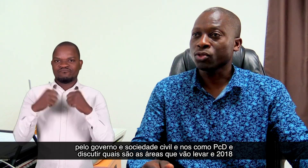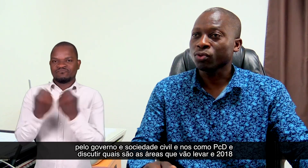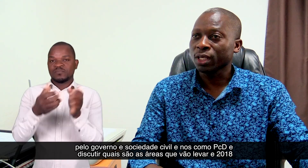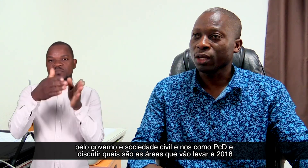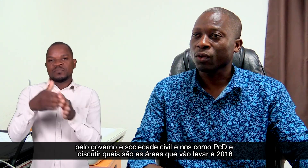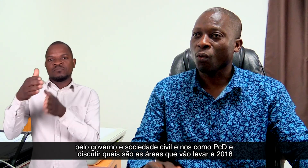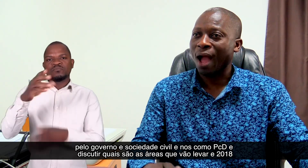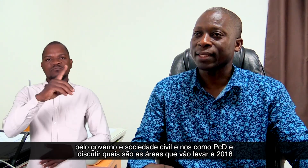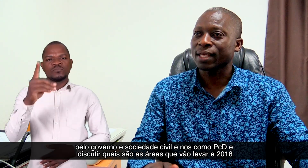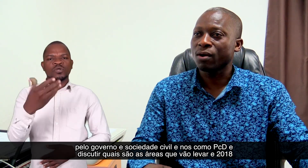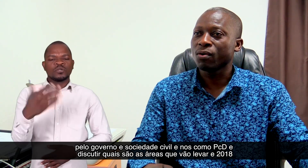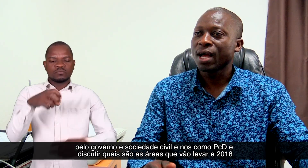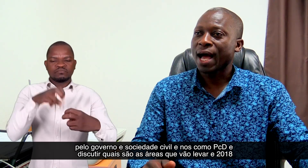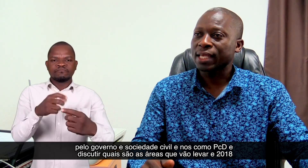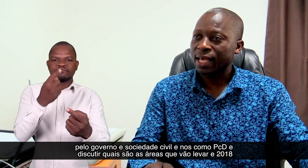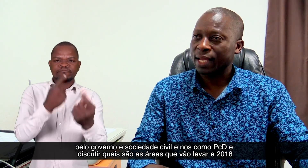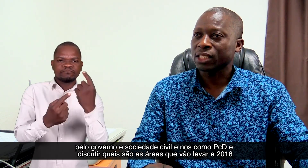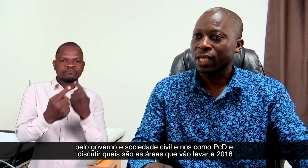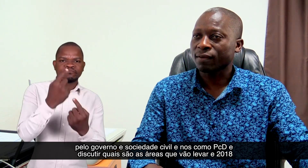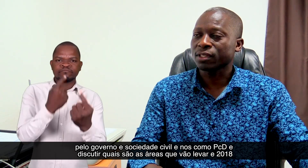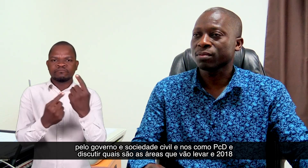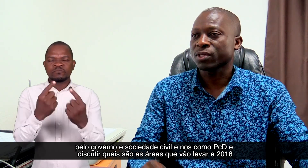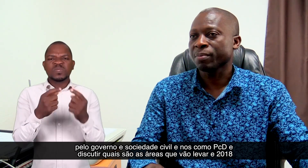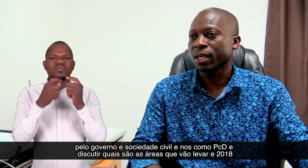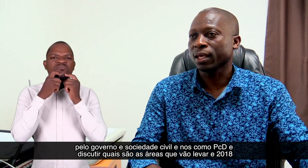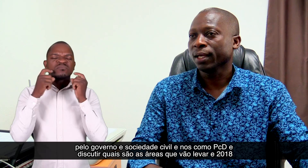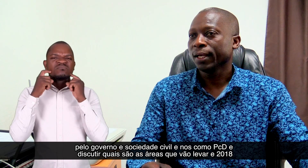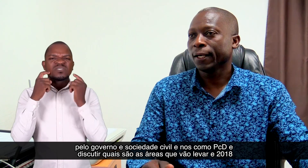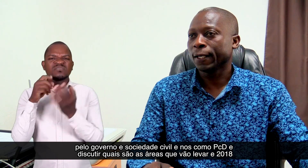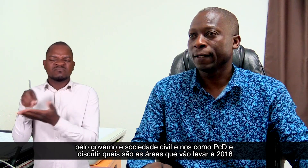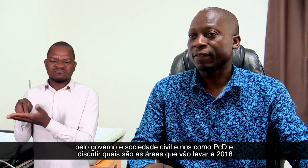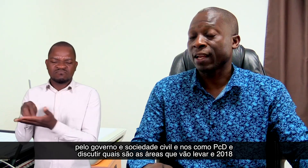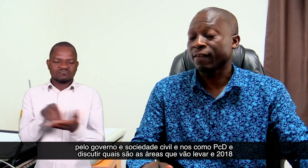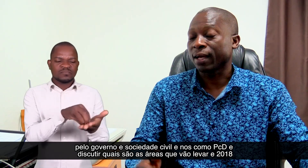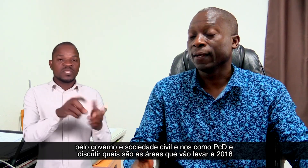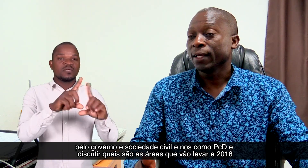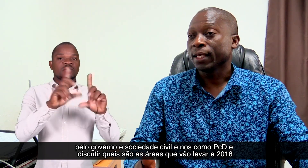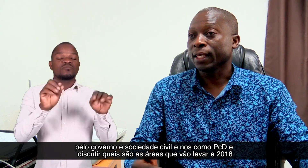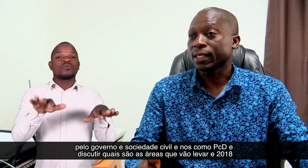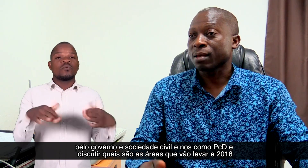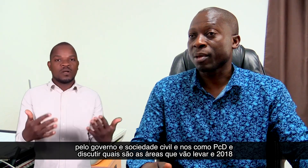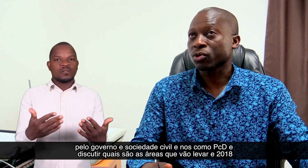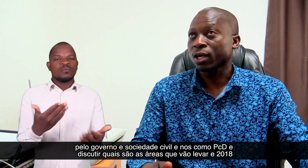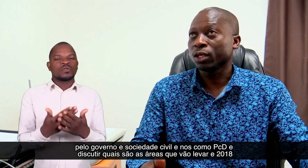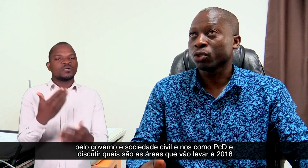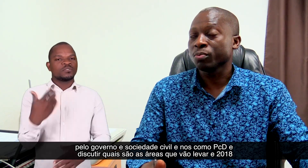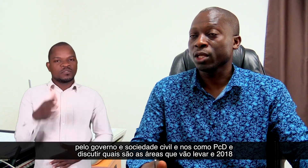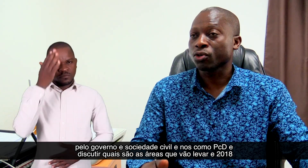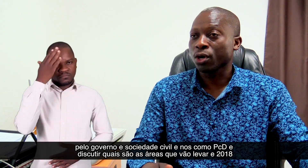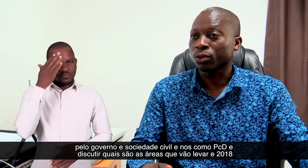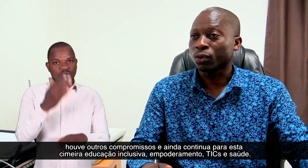e discutir quais são as áreas-chave que Moçambique vai levar. E sabemos que